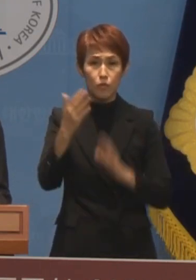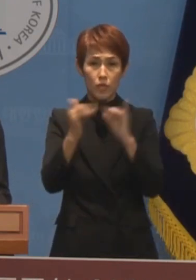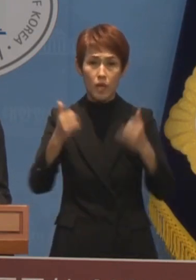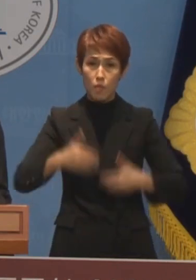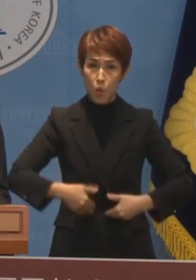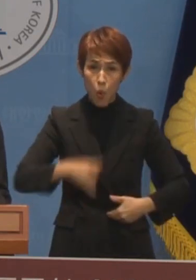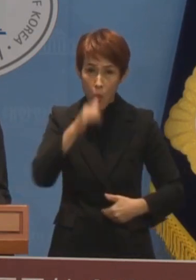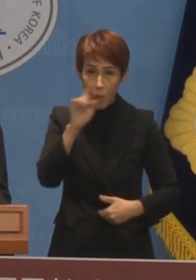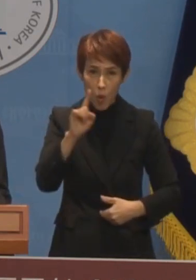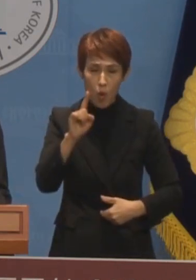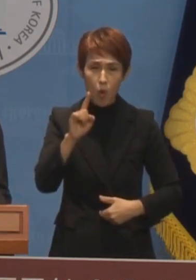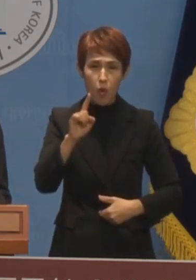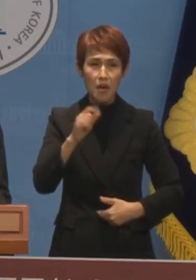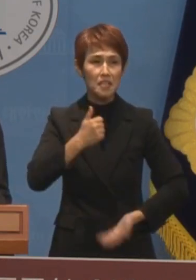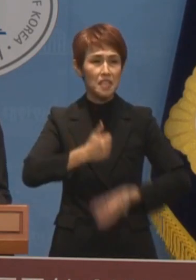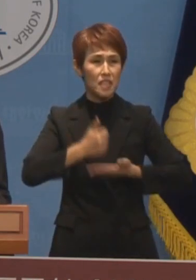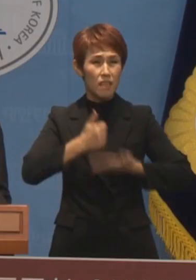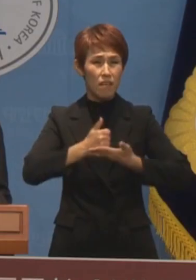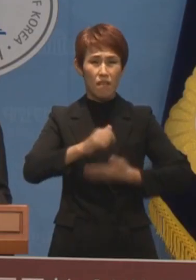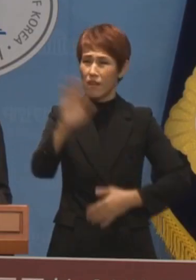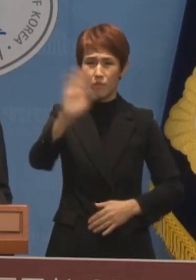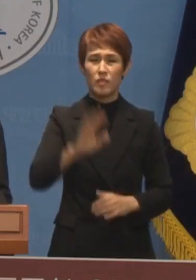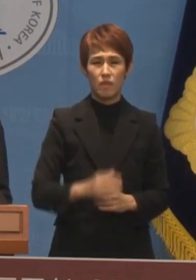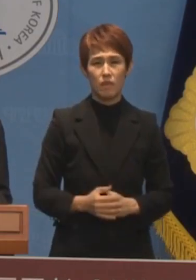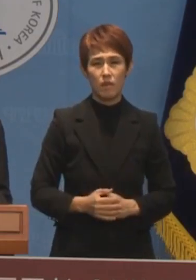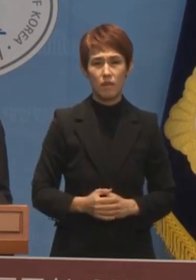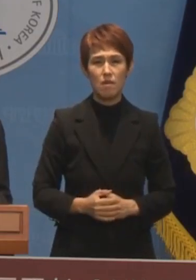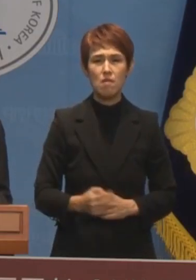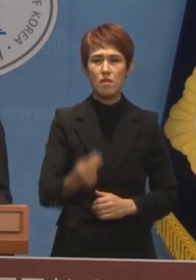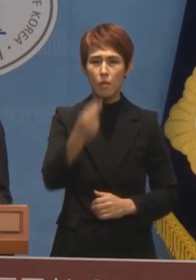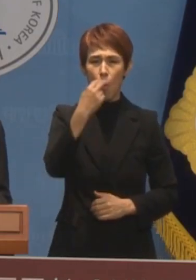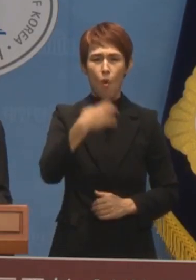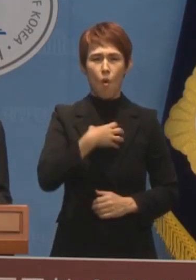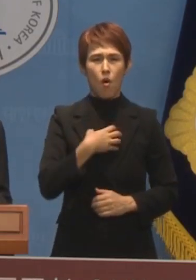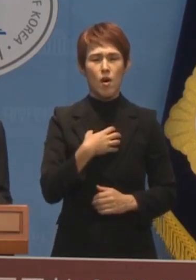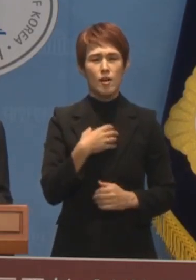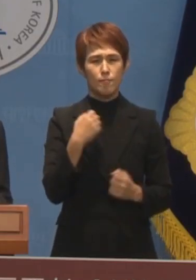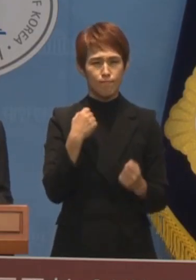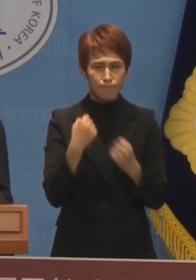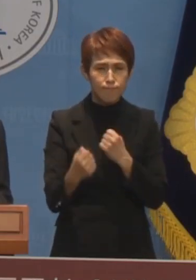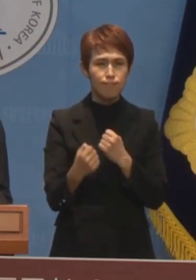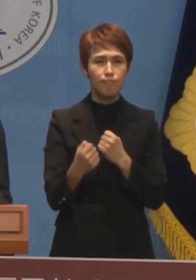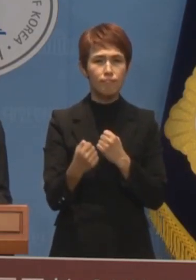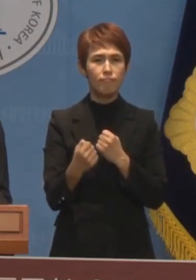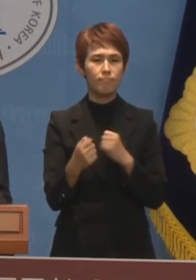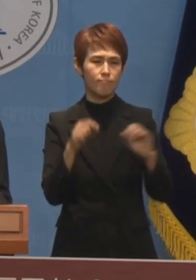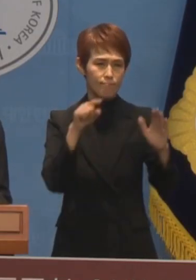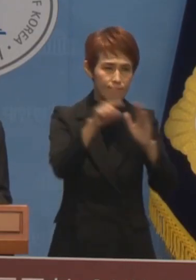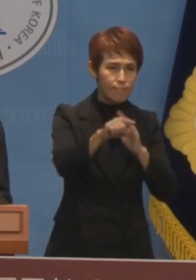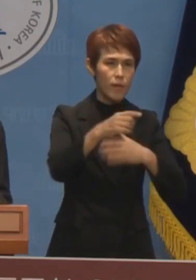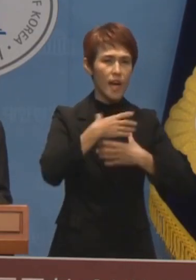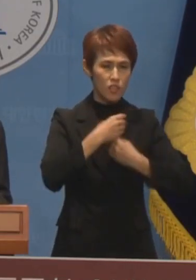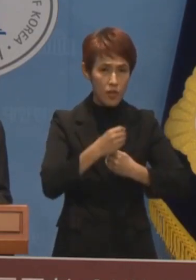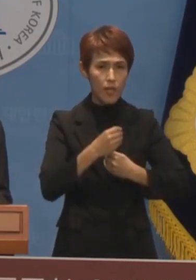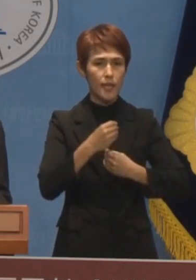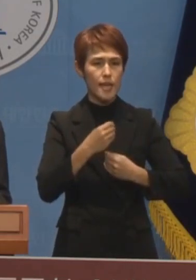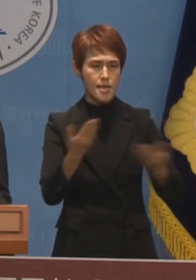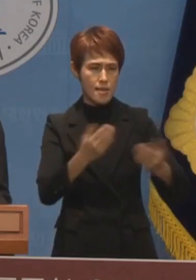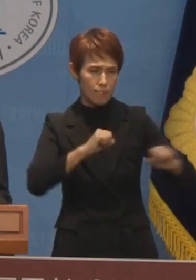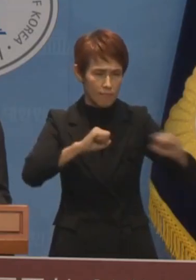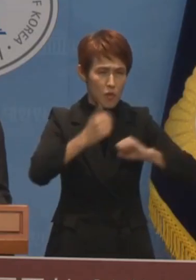것은 공치사가 아닙니다. 생명을 위협당하는 재난의 현장에서 안전하게 자신의